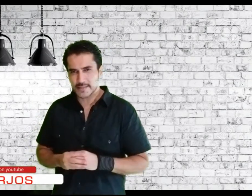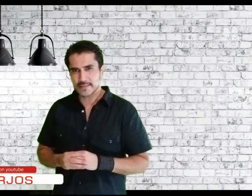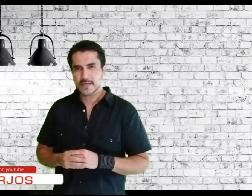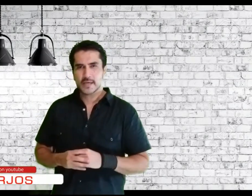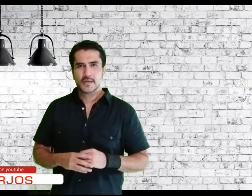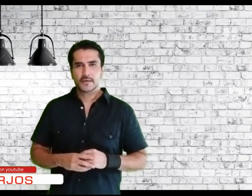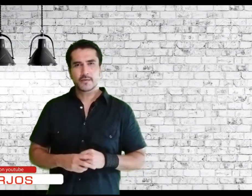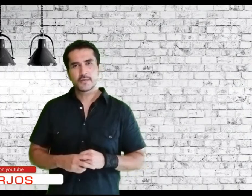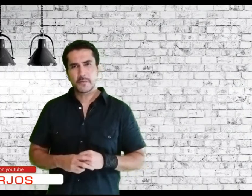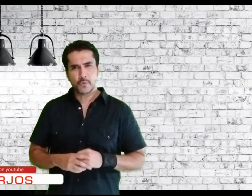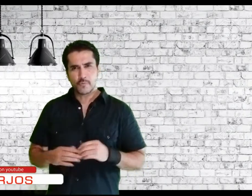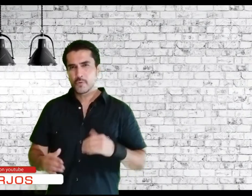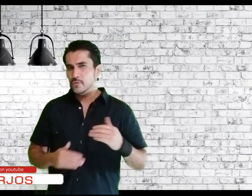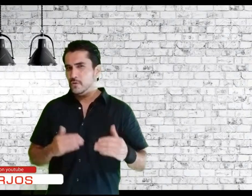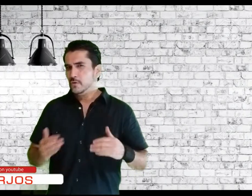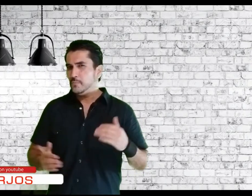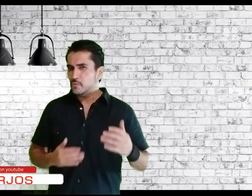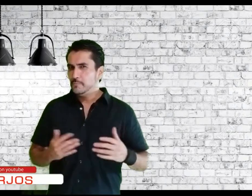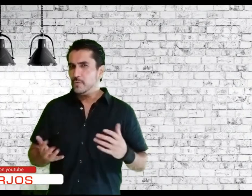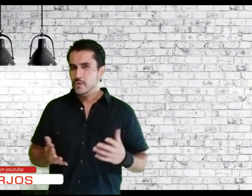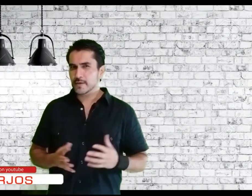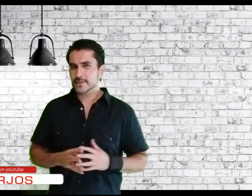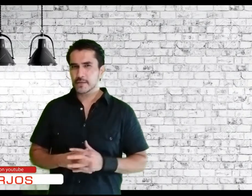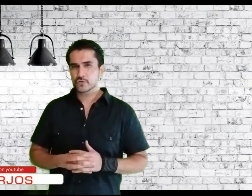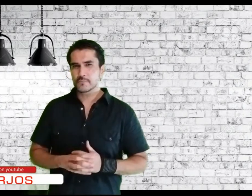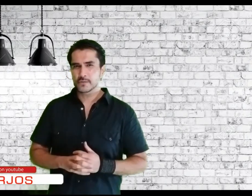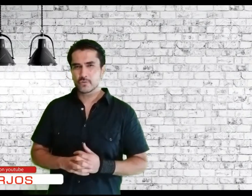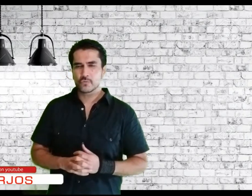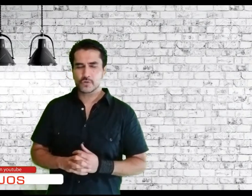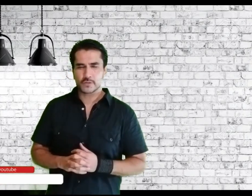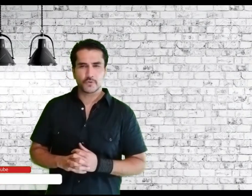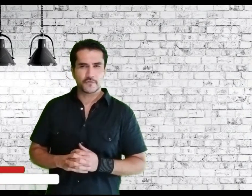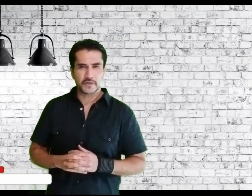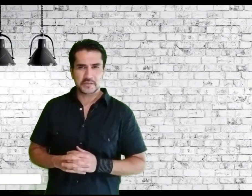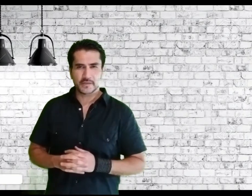clases y de a poco a poco, poco a poco vas a ir tomando un ritmo diferente.